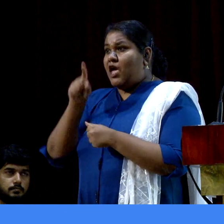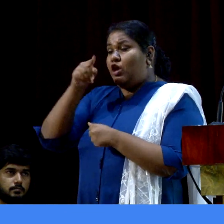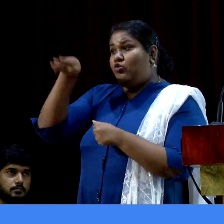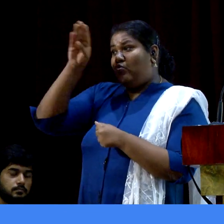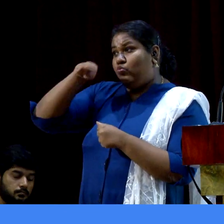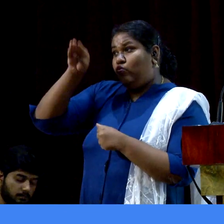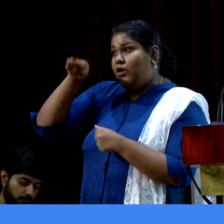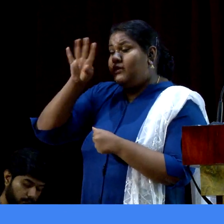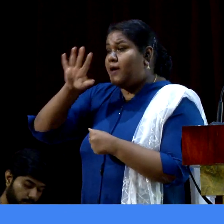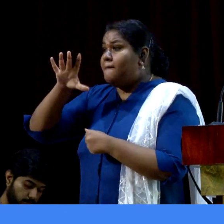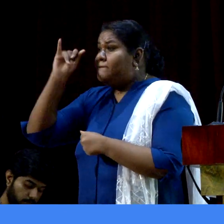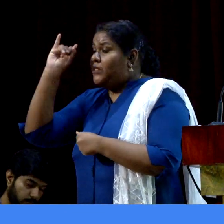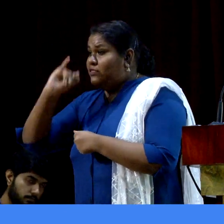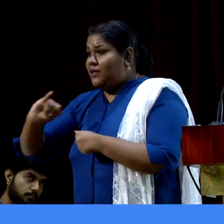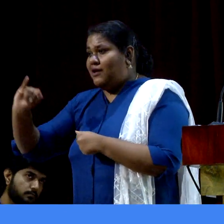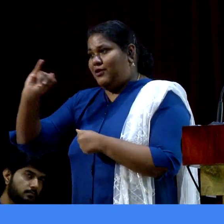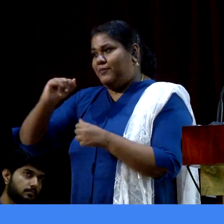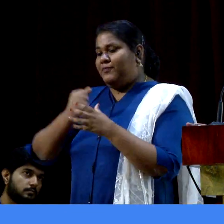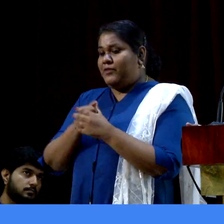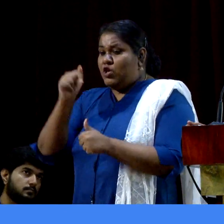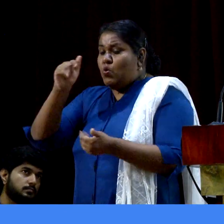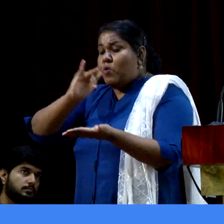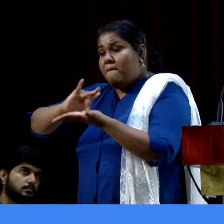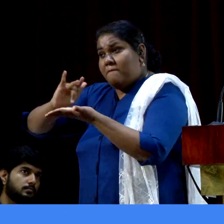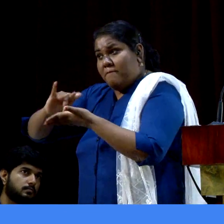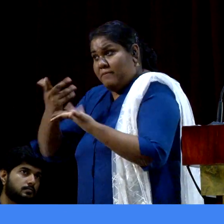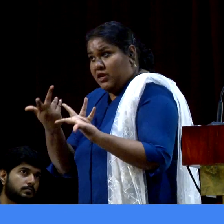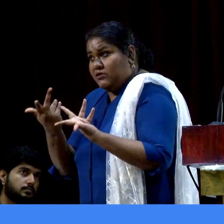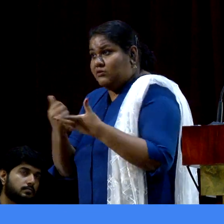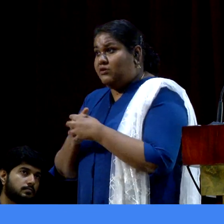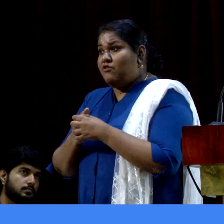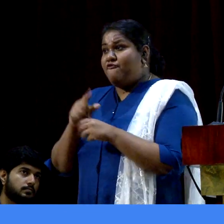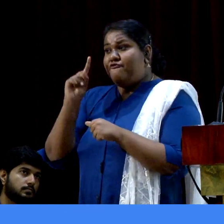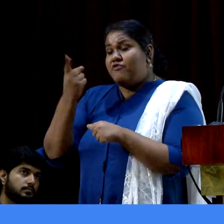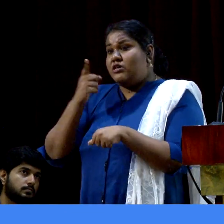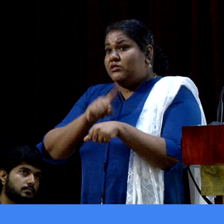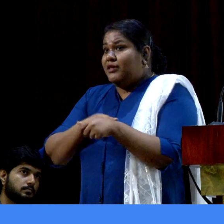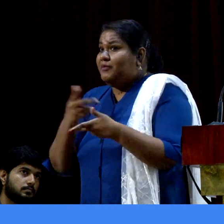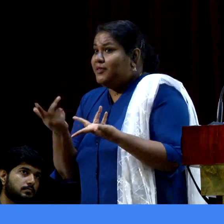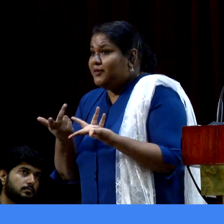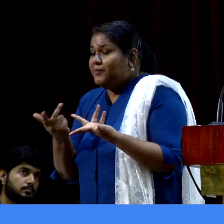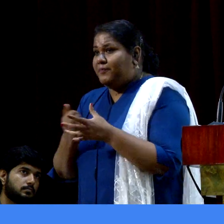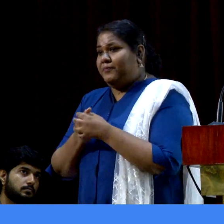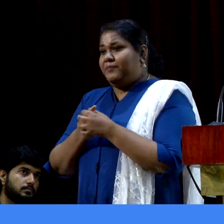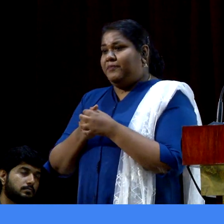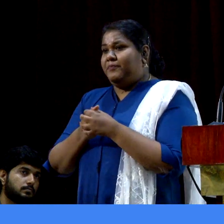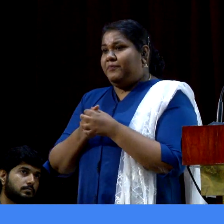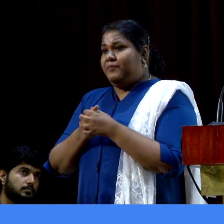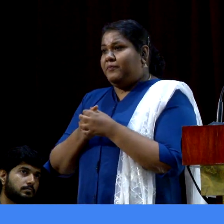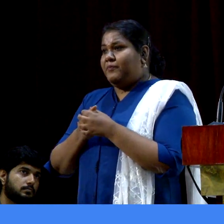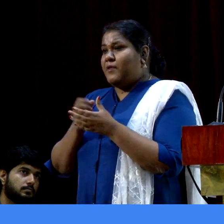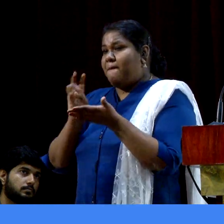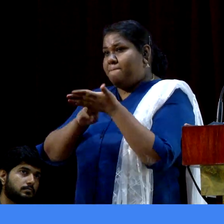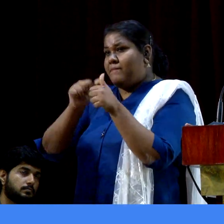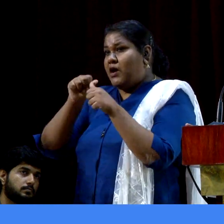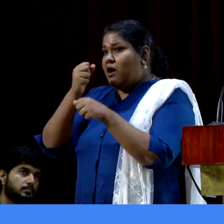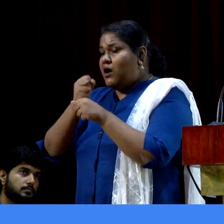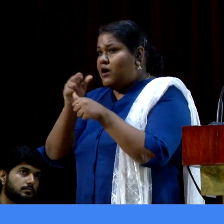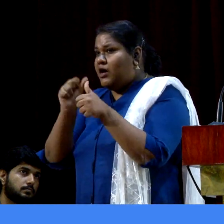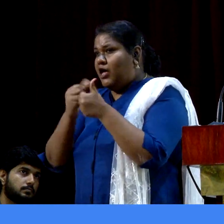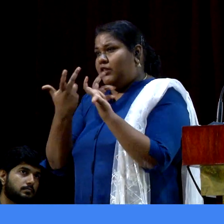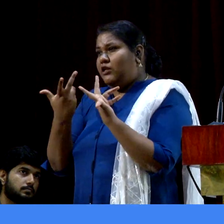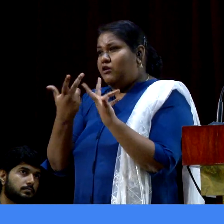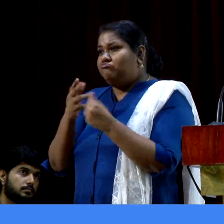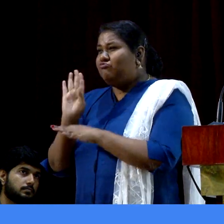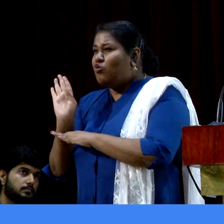1956 என்று கருதுகிறேன், அந்த காலகட்டத்தில் தான் முதலில் ஒரு மாகாணத்தில் காங்கிரஸ் அல்லாத